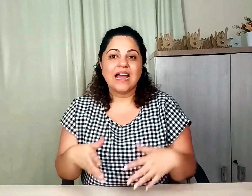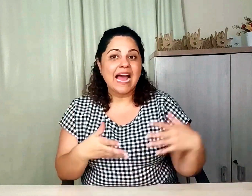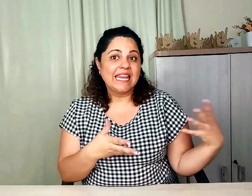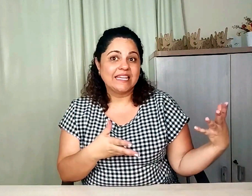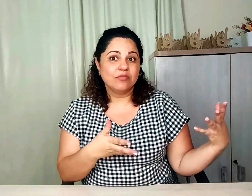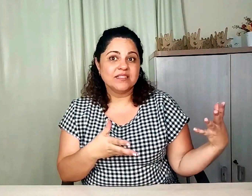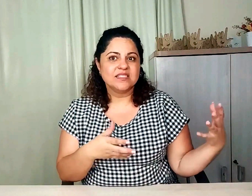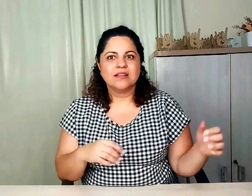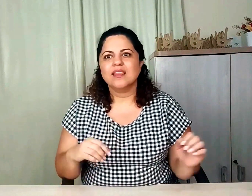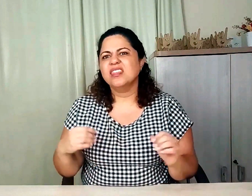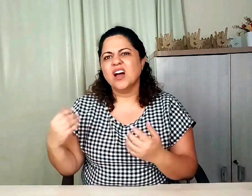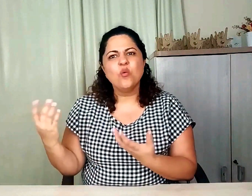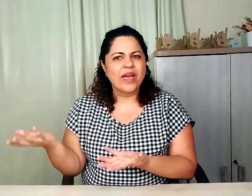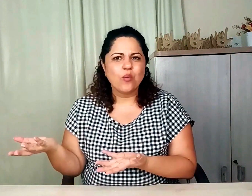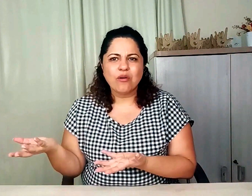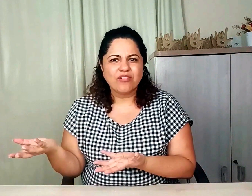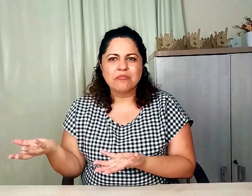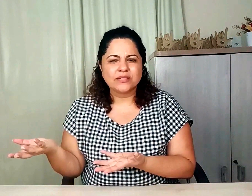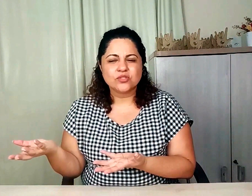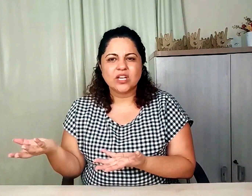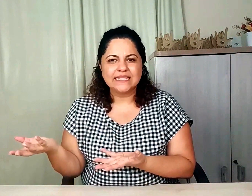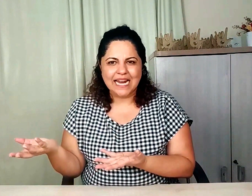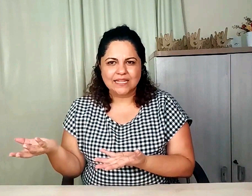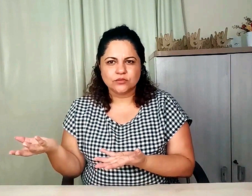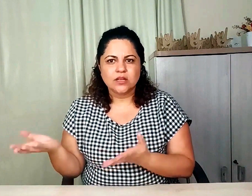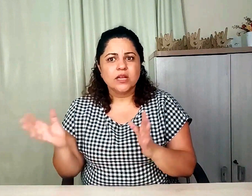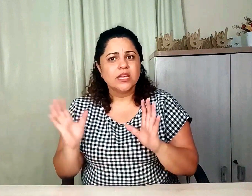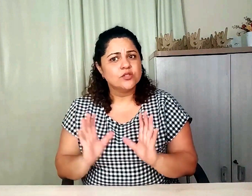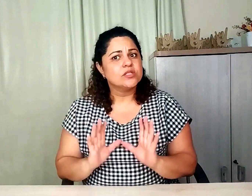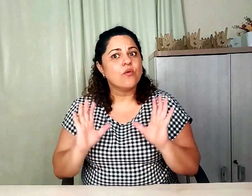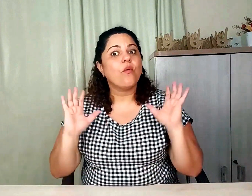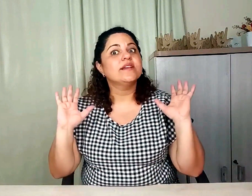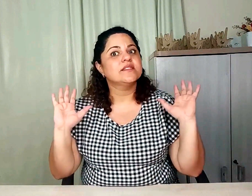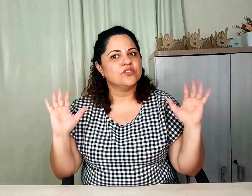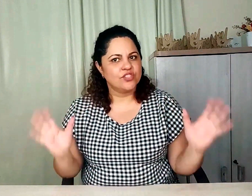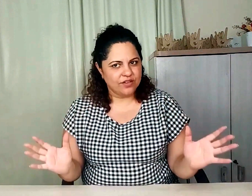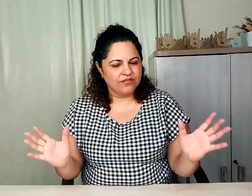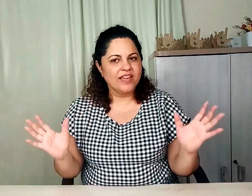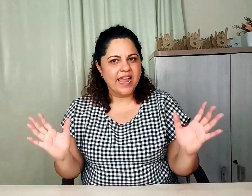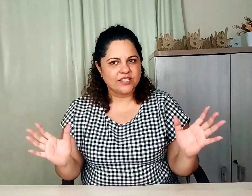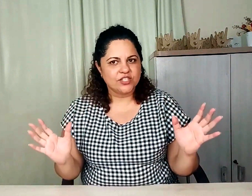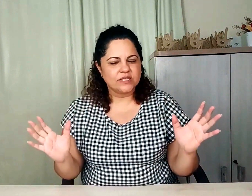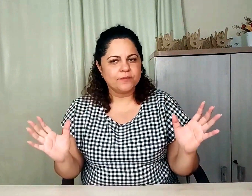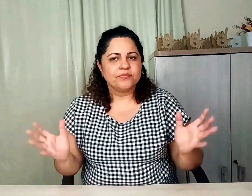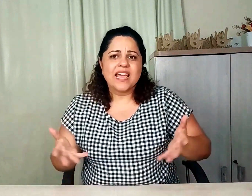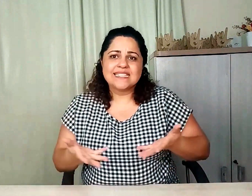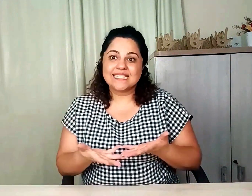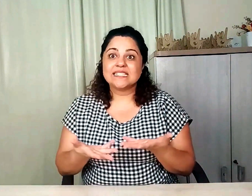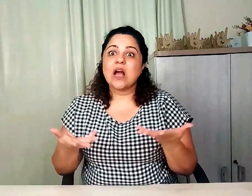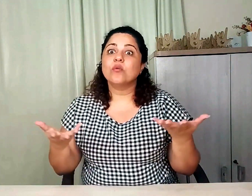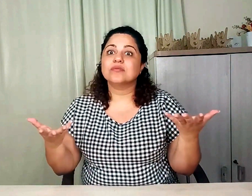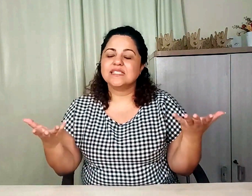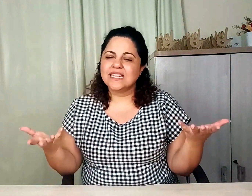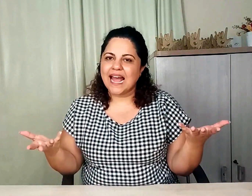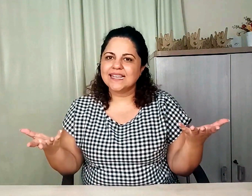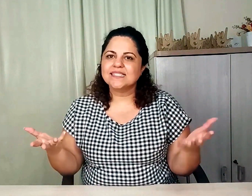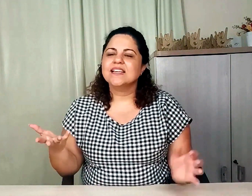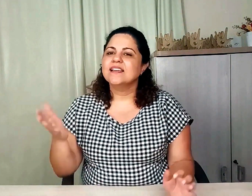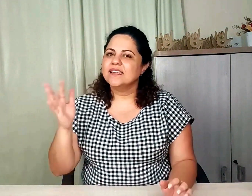A Libras não é o alfabeto soletrado. Isso são coisas diferentes. Existem alguns sinais que